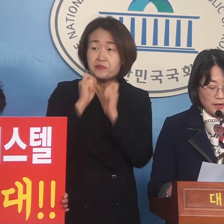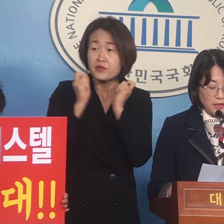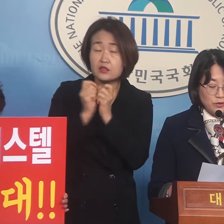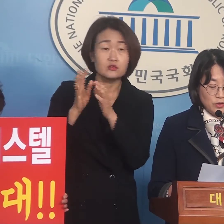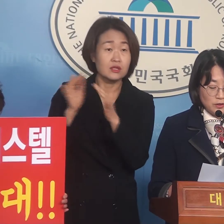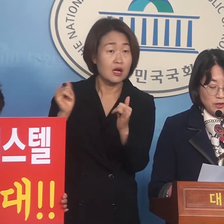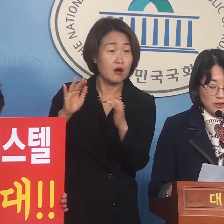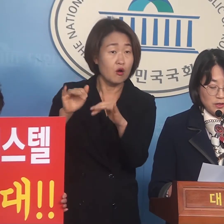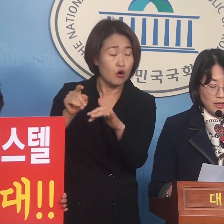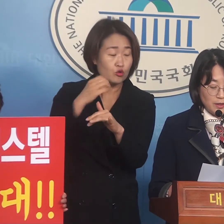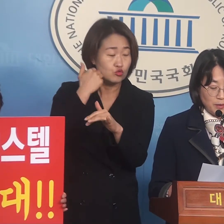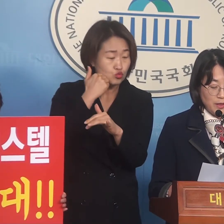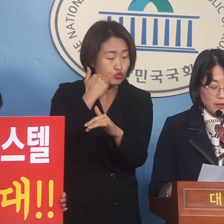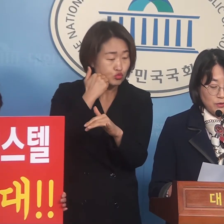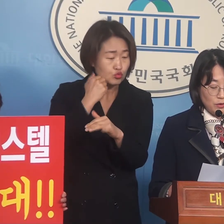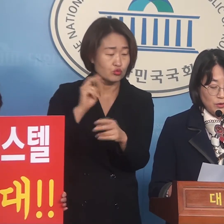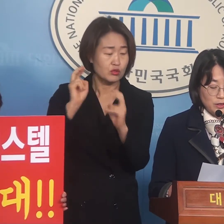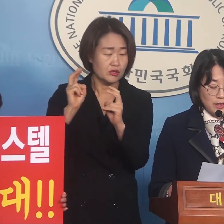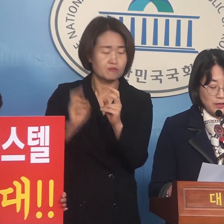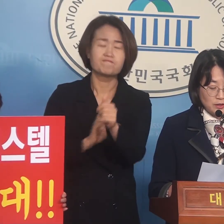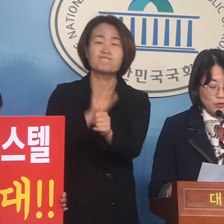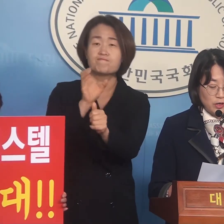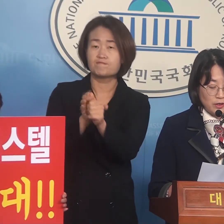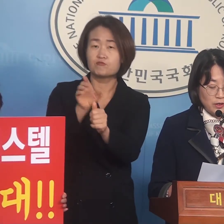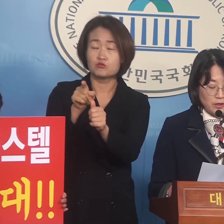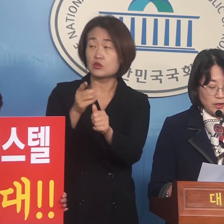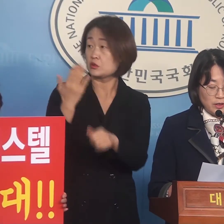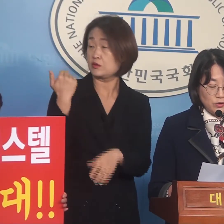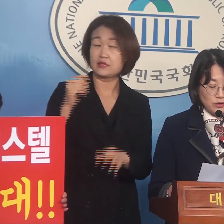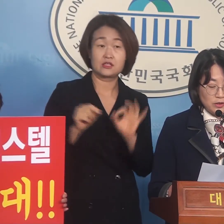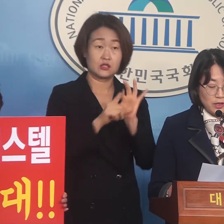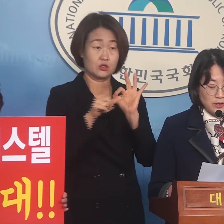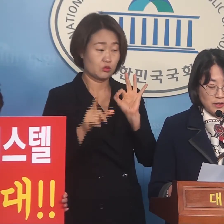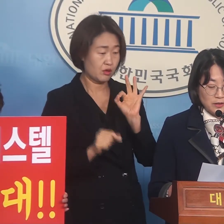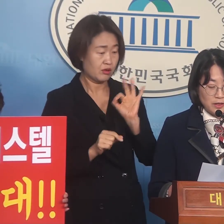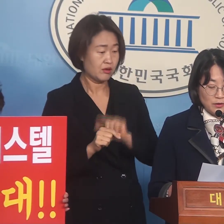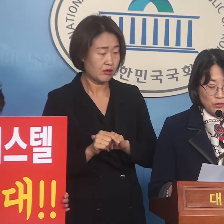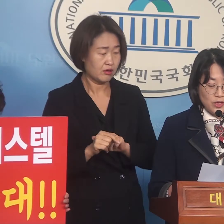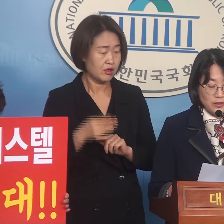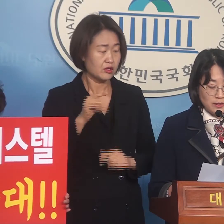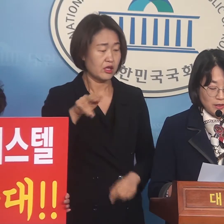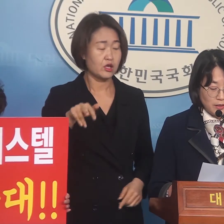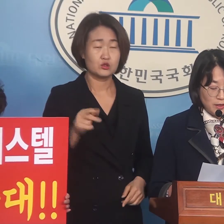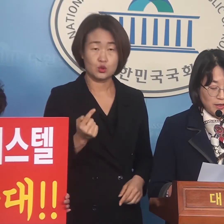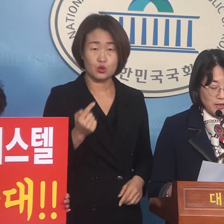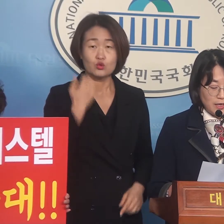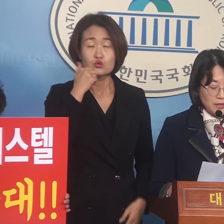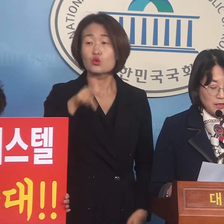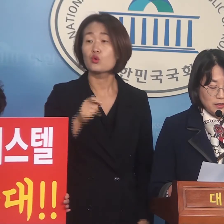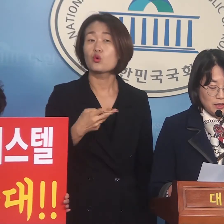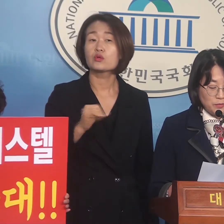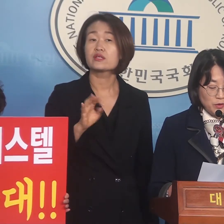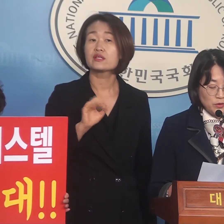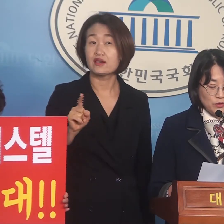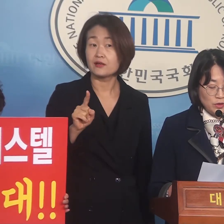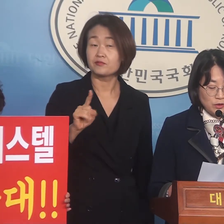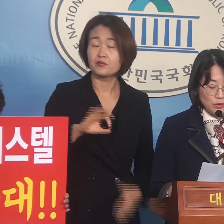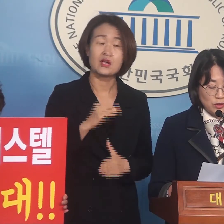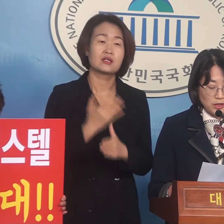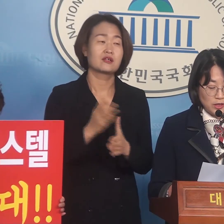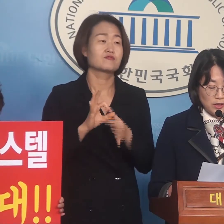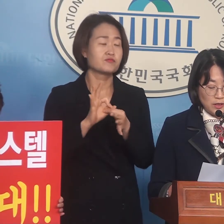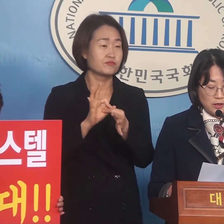건설사인 해조건설 측에 매각했고, 지난해 10월 해조건설의 신탁사인 코리아신탁이 안양시의